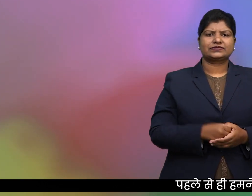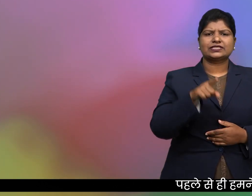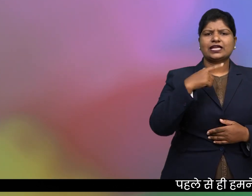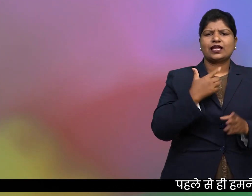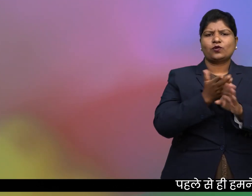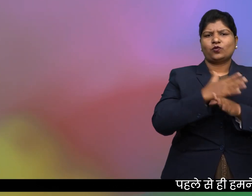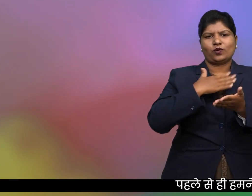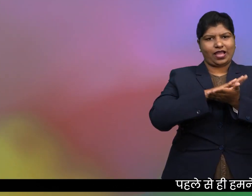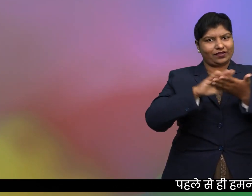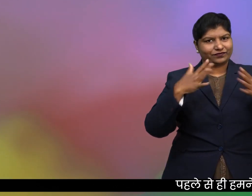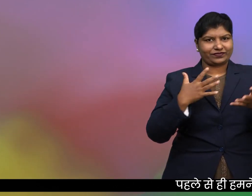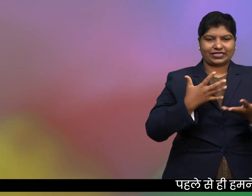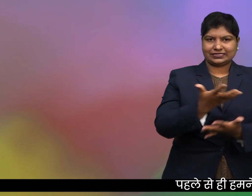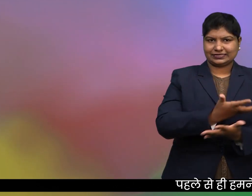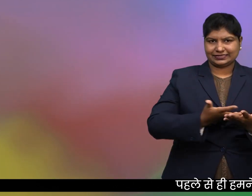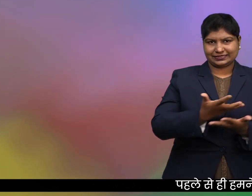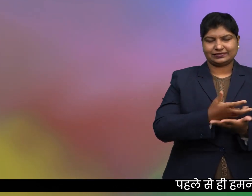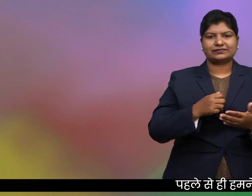पहले से ही हमने